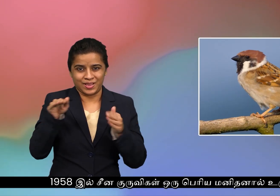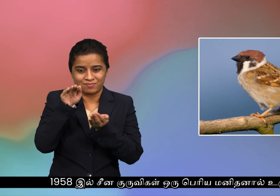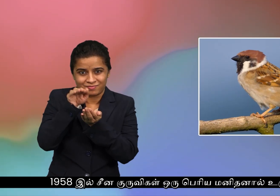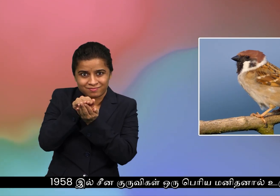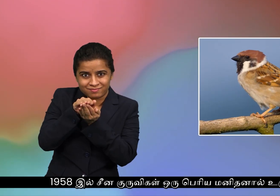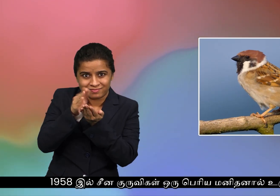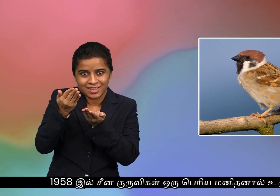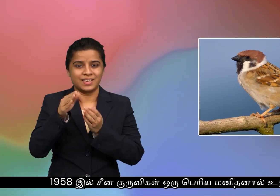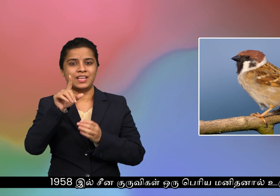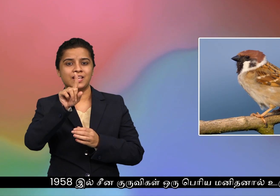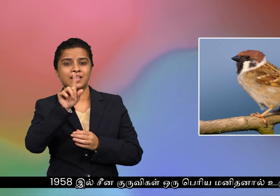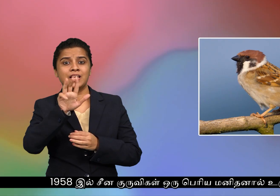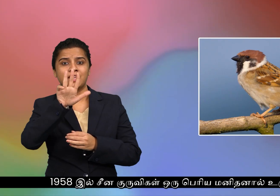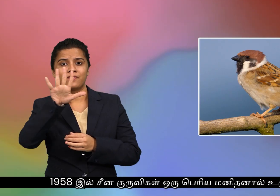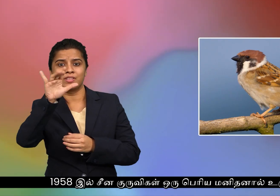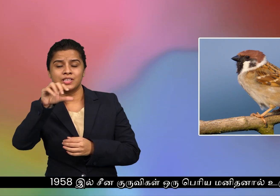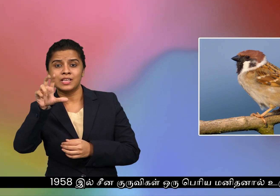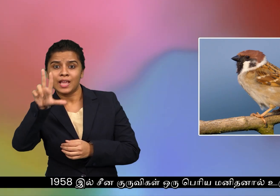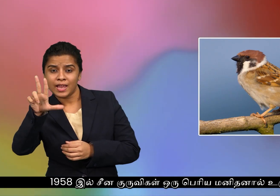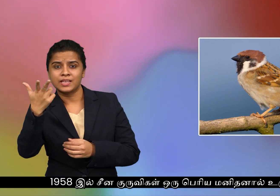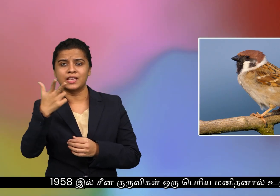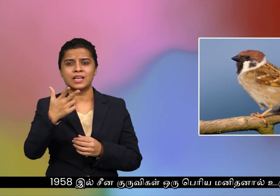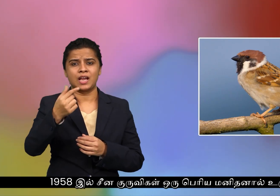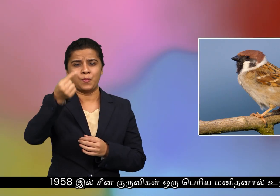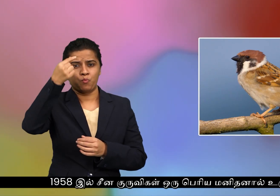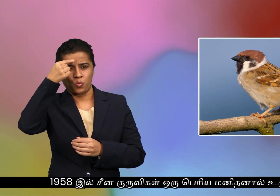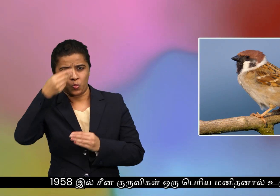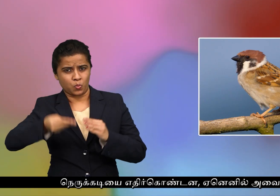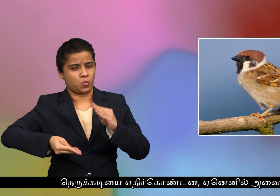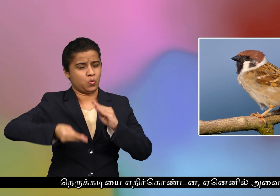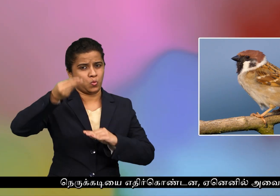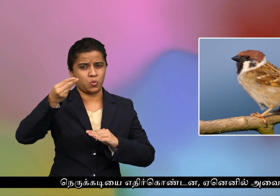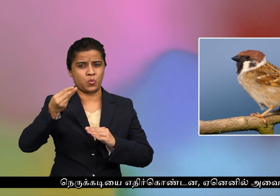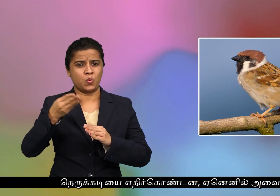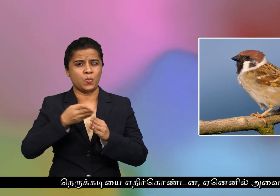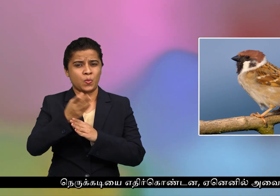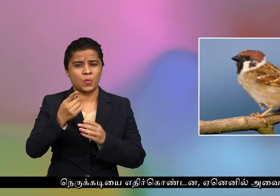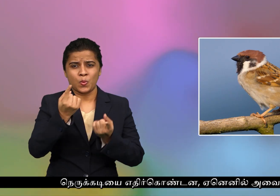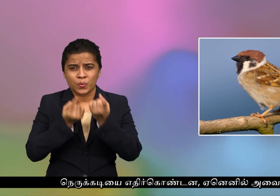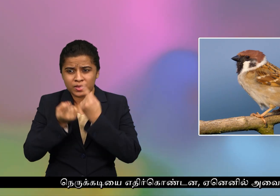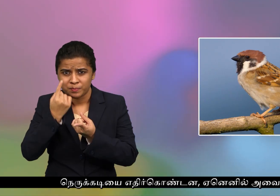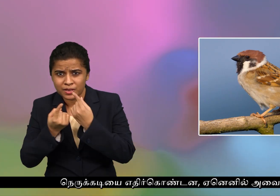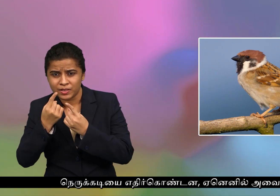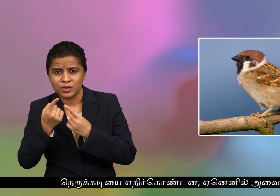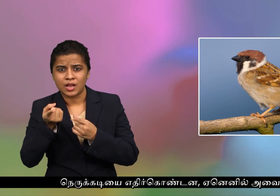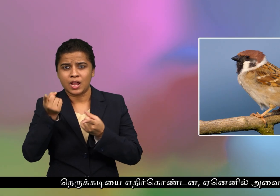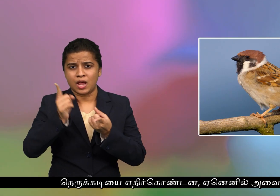1958 சீன குருவிகள் ஒரு பெரிய மனிதனால் உருவாக்கப்பட்ட நெருக்கடியை எதிர்கொண்டன, ஏனெனில் அவை பயிர்